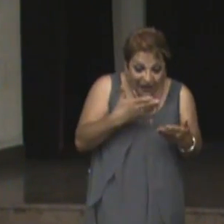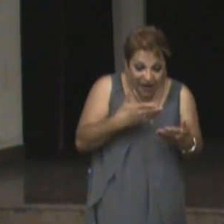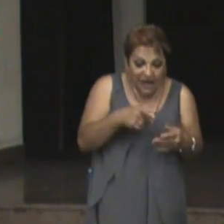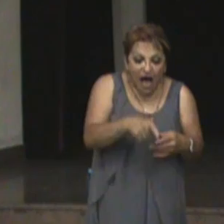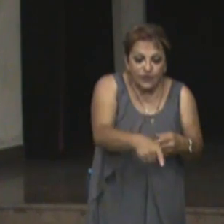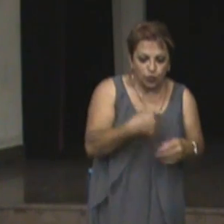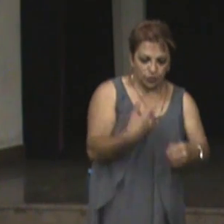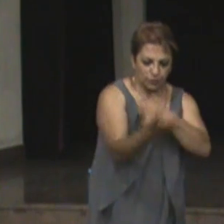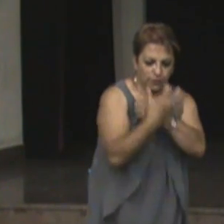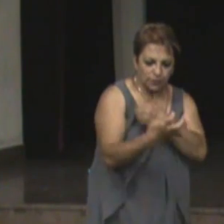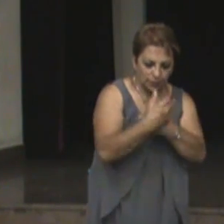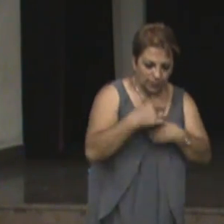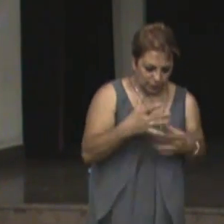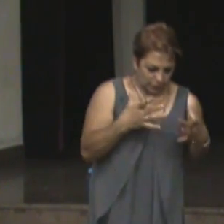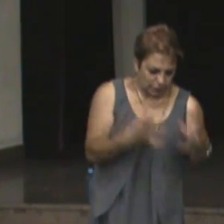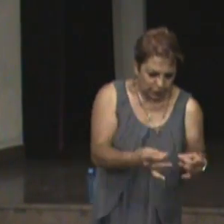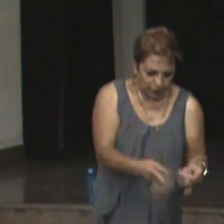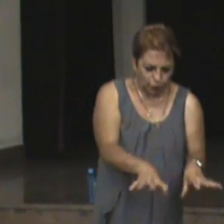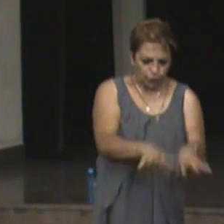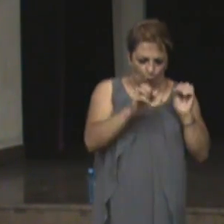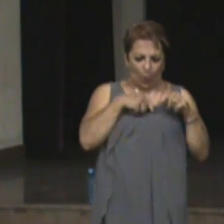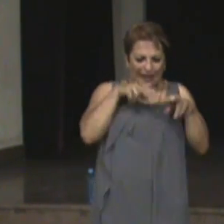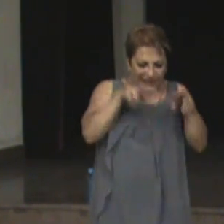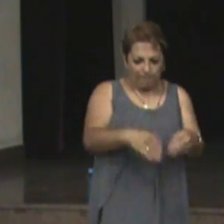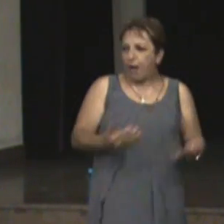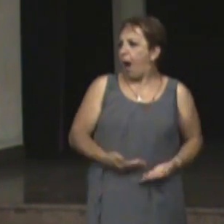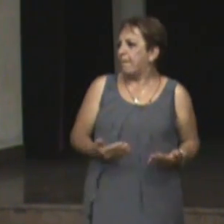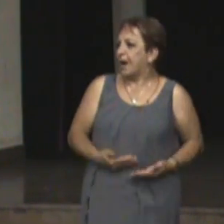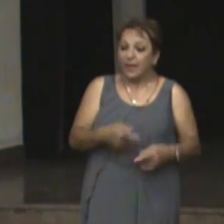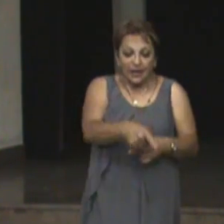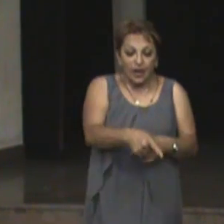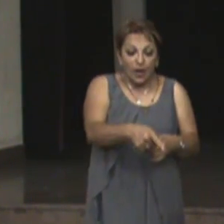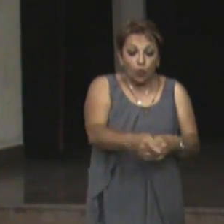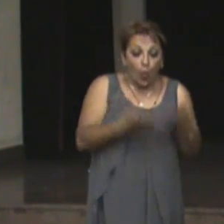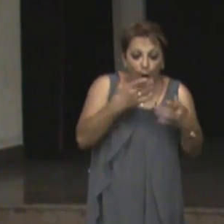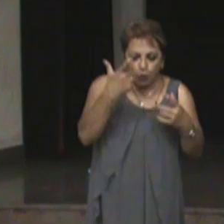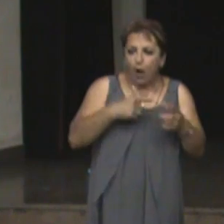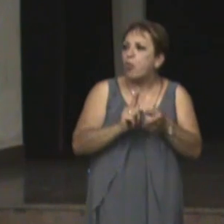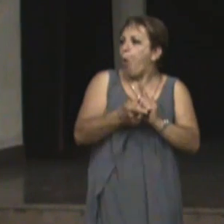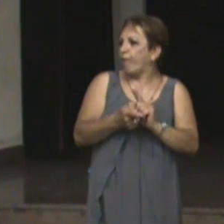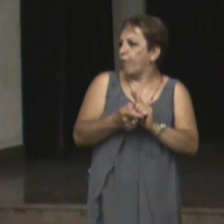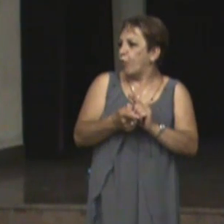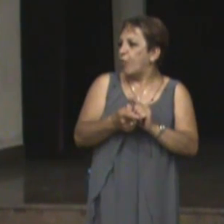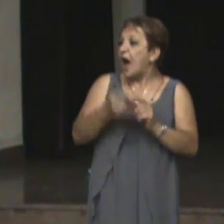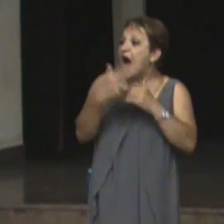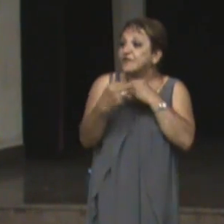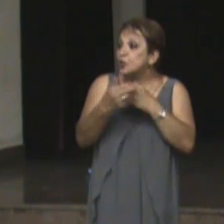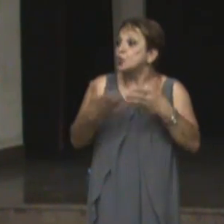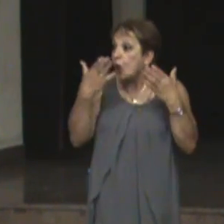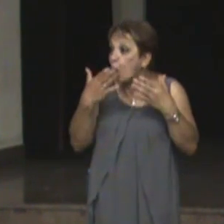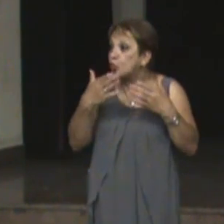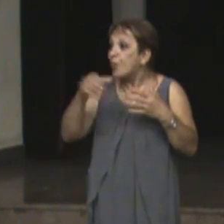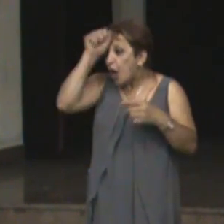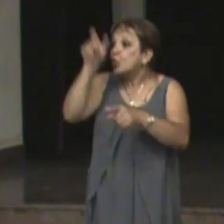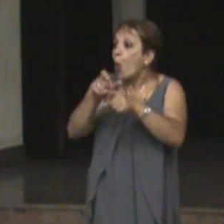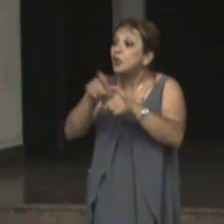ավետարանի ամենօրյա ընթերցանությունը մեզ օր-օրի ապելու ու ավելի փոխում է։ Չի կարող Աստծո խոսքը մեզ